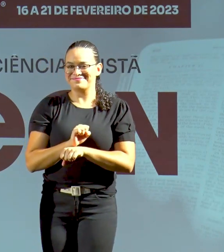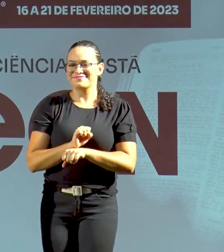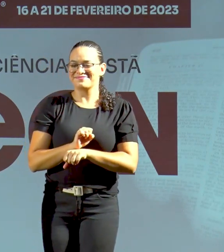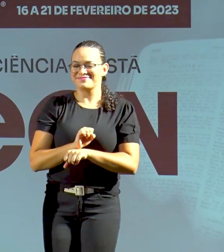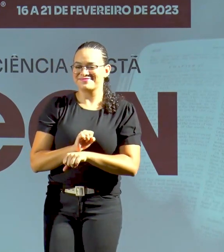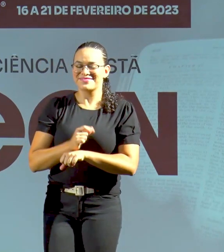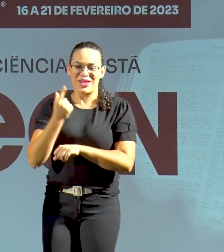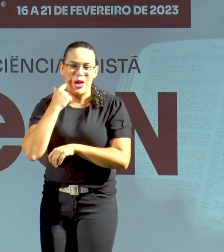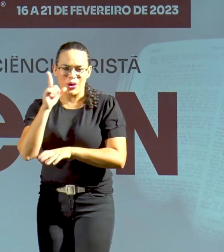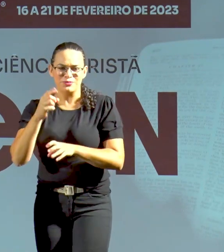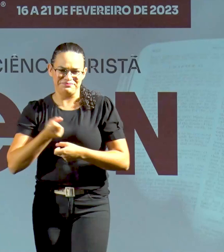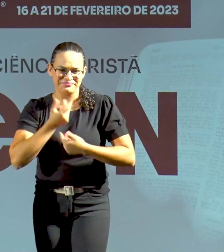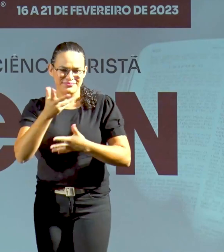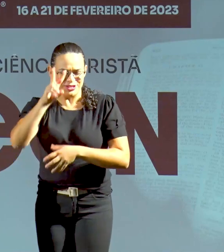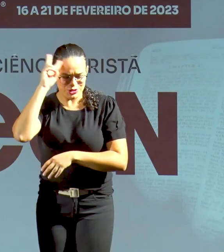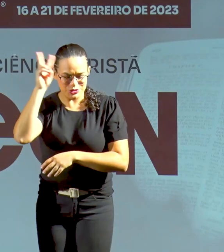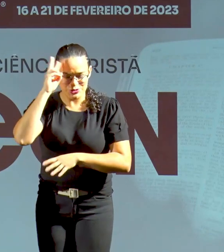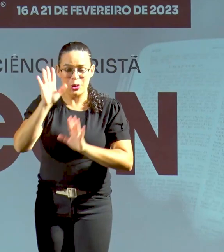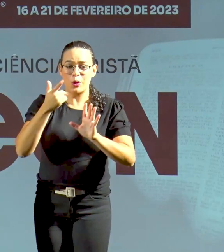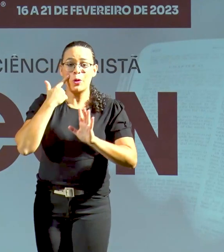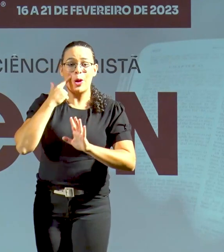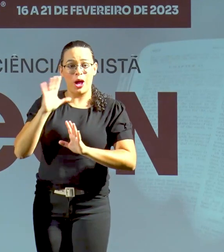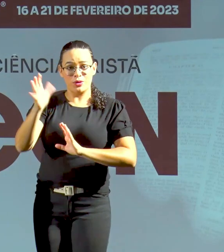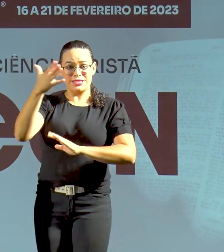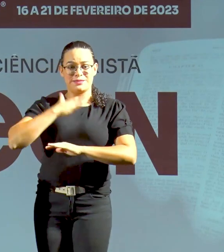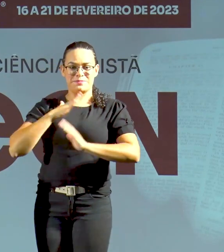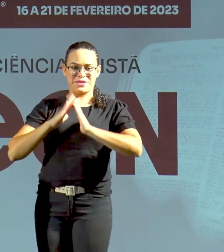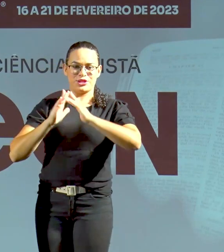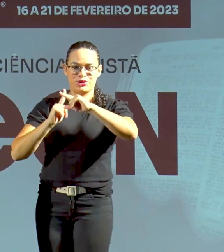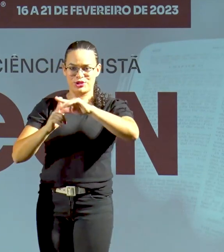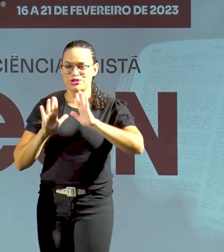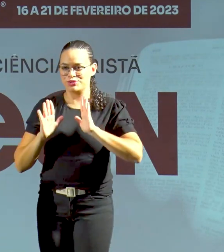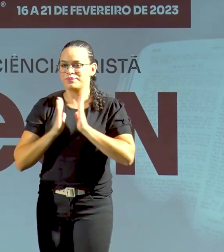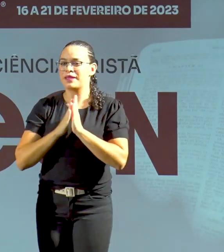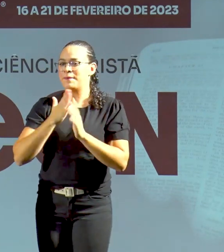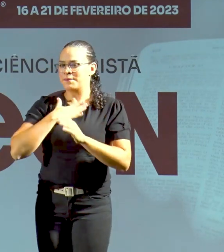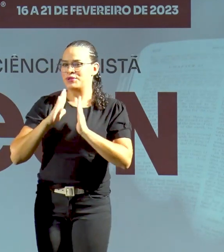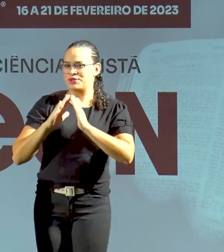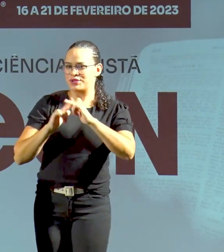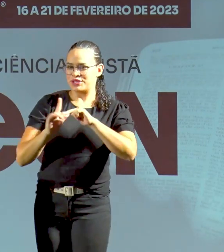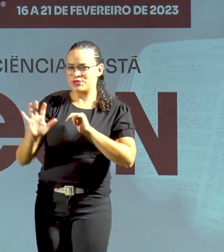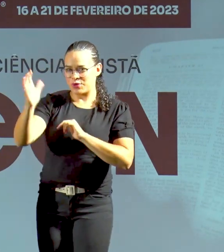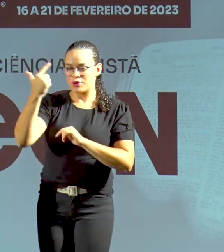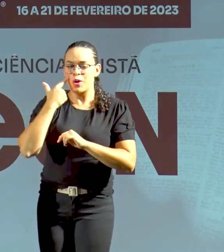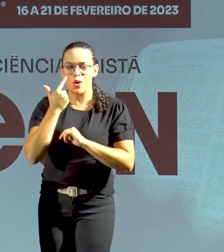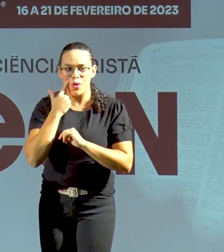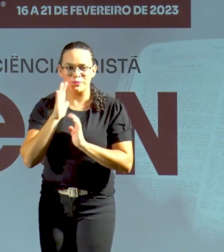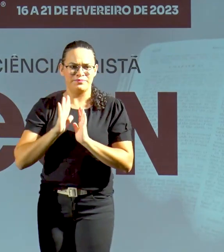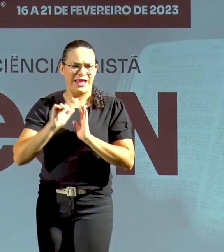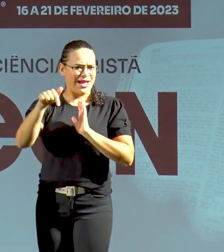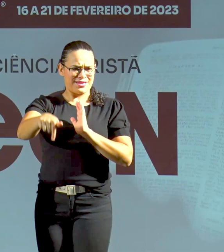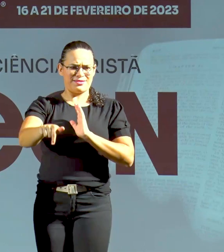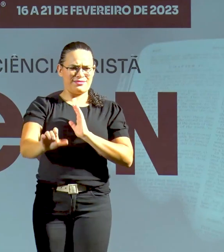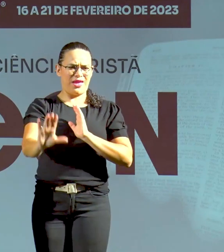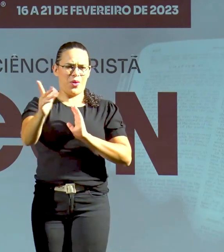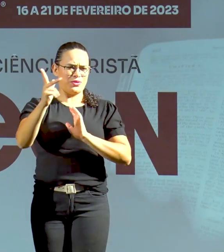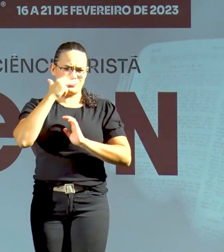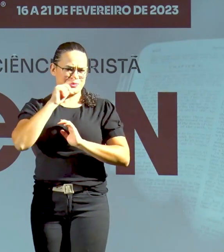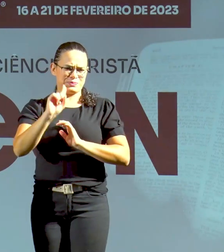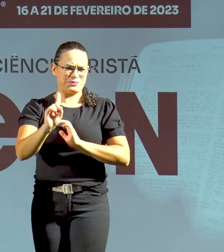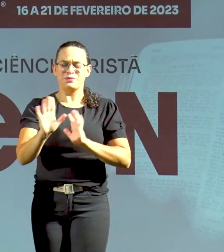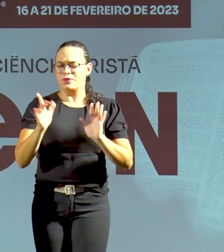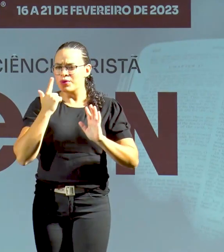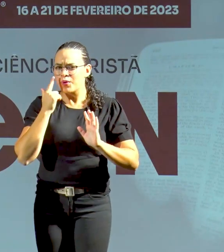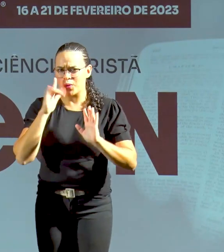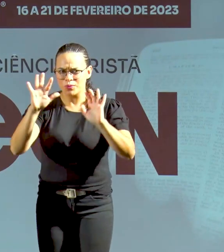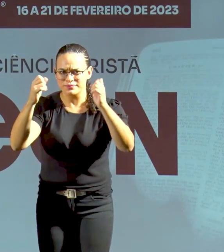deixa eu contar uma história para vocês aconteceu lá na minha igreja tá bom aconteceu lá na minha igreja aqui não acontece essas coisas mas deixa eu contar